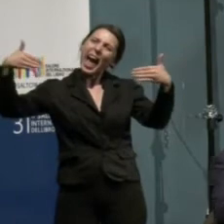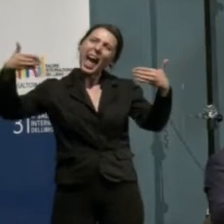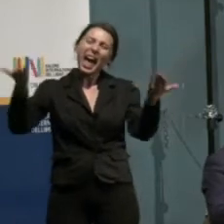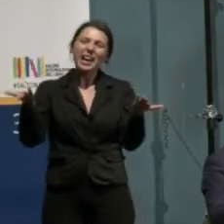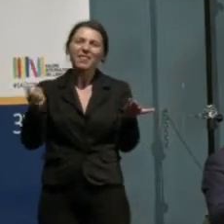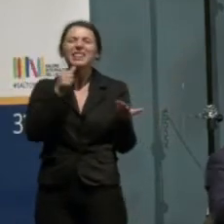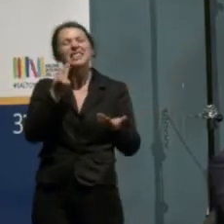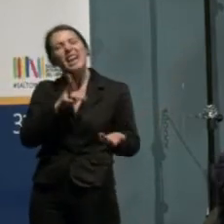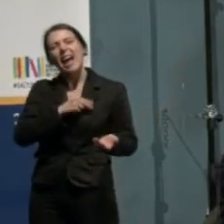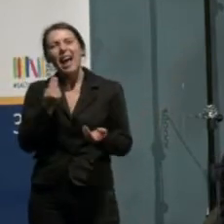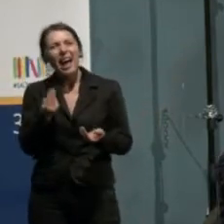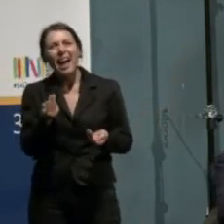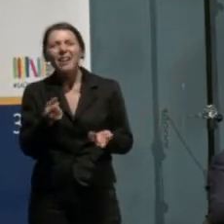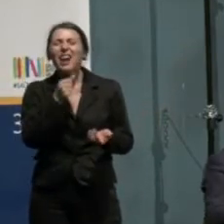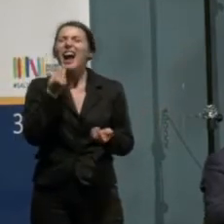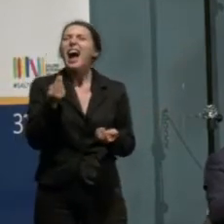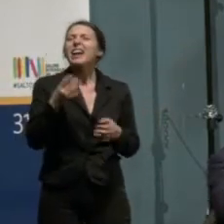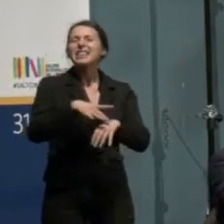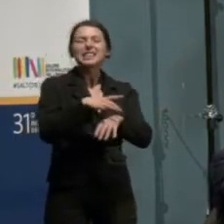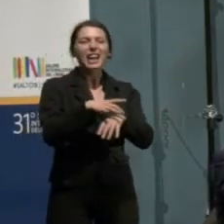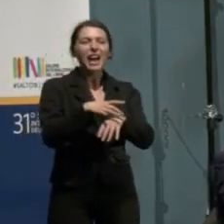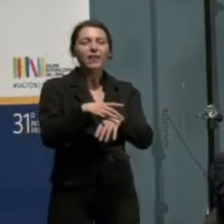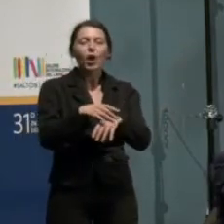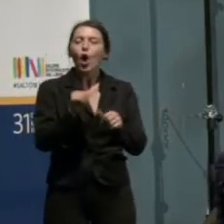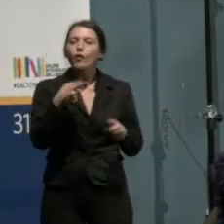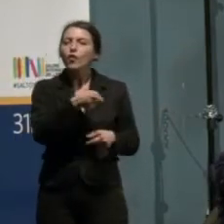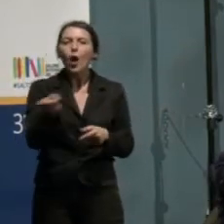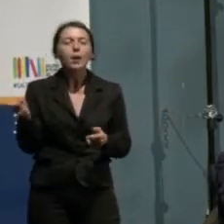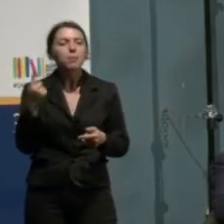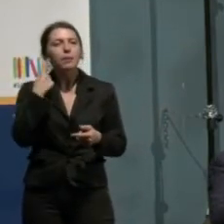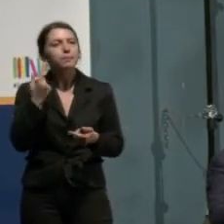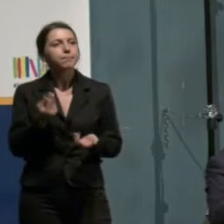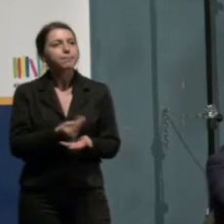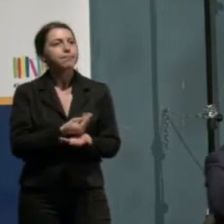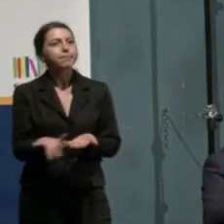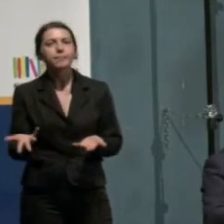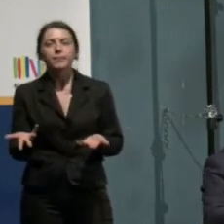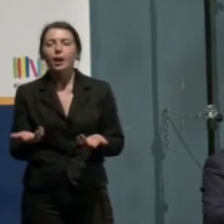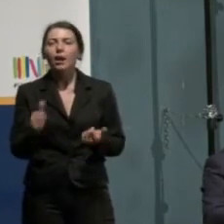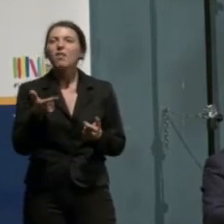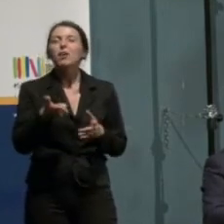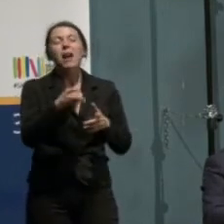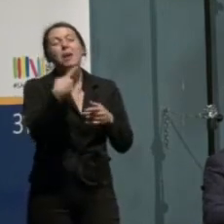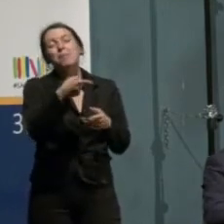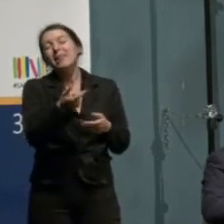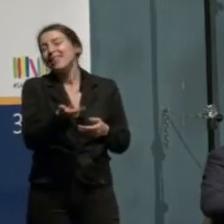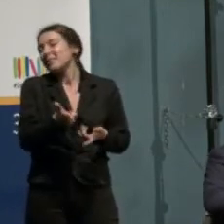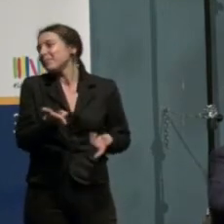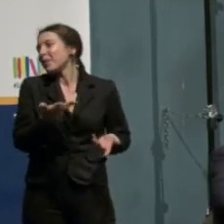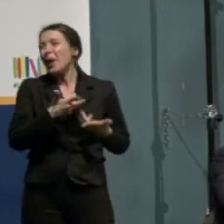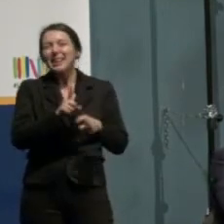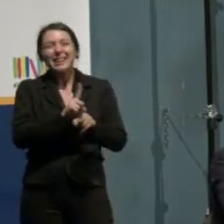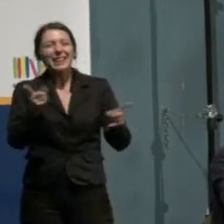serve la spilla a che serve il braccialetto vorrebbero farvi sentire persone patetiche di un mondo che non c'è più no no